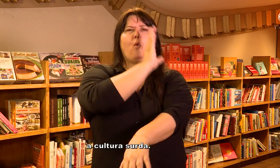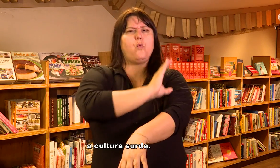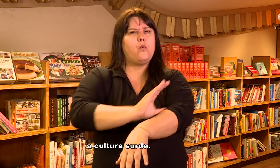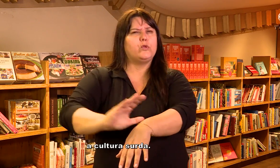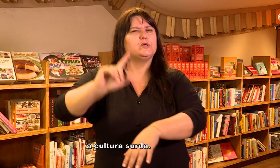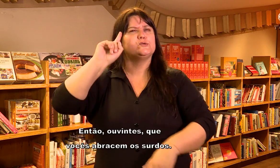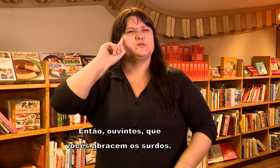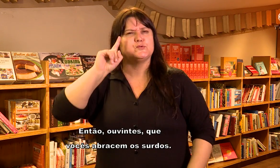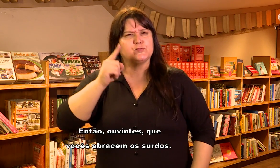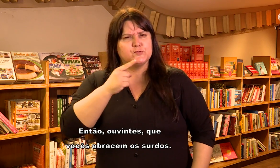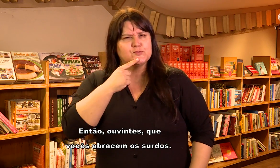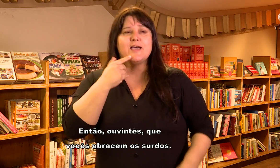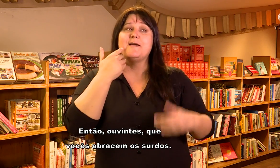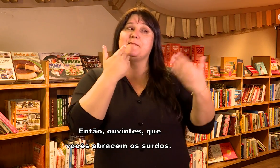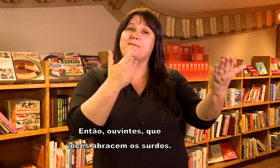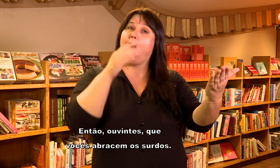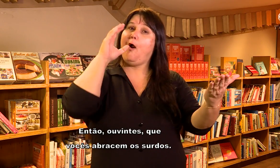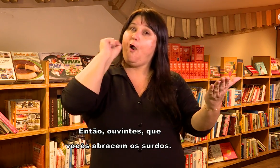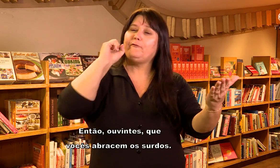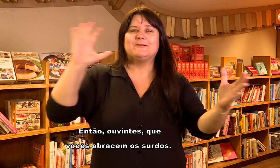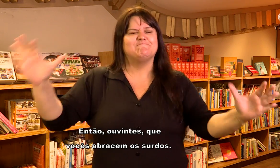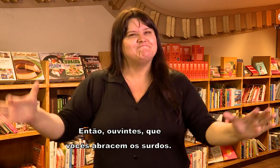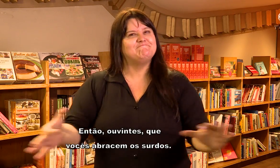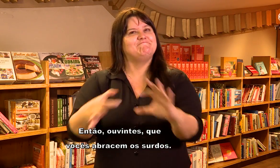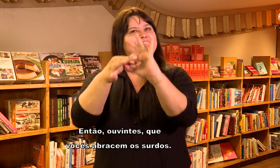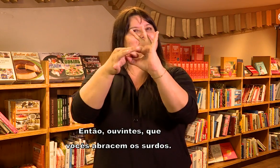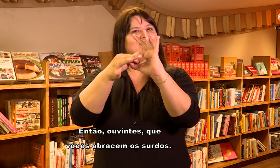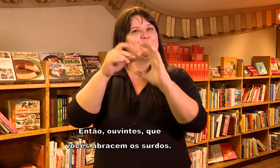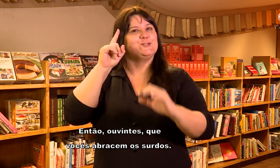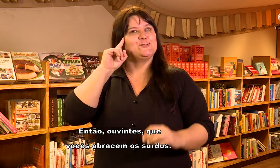surda. Então, ouvintes, que vocês abracem os surdos.